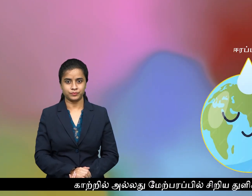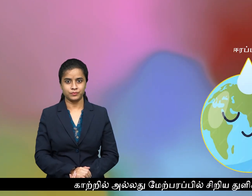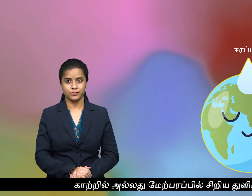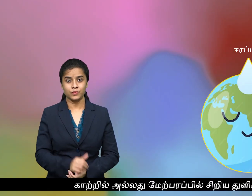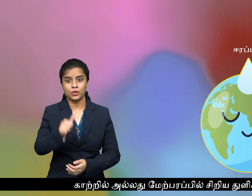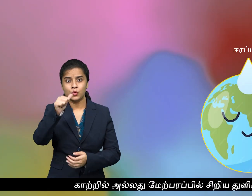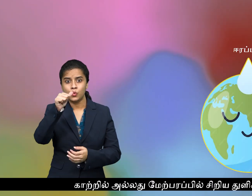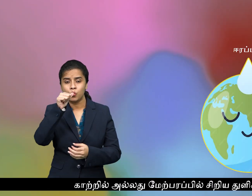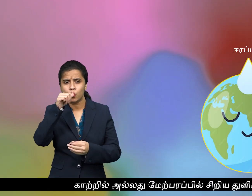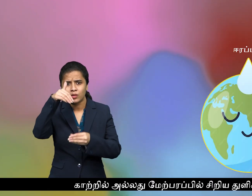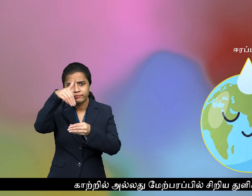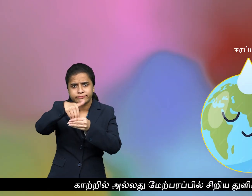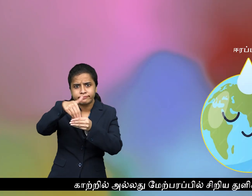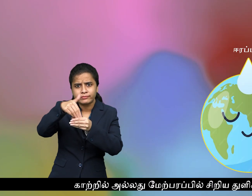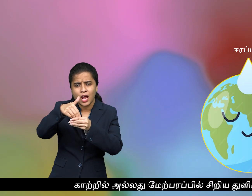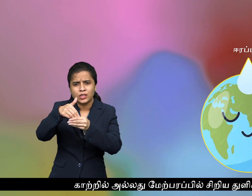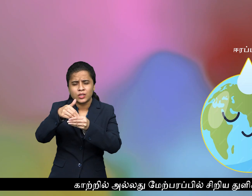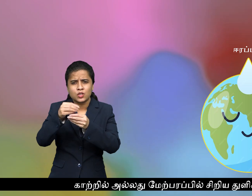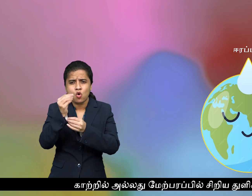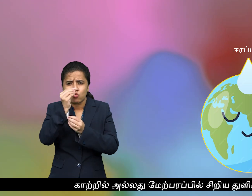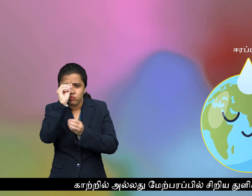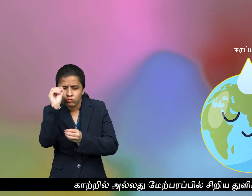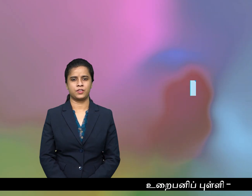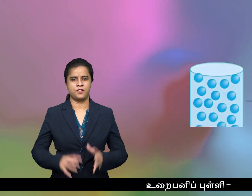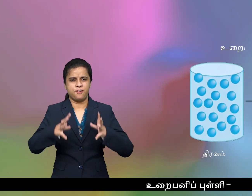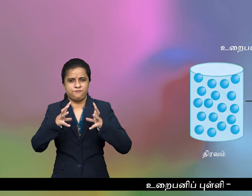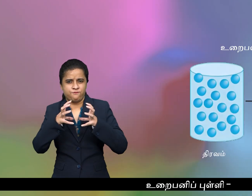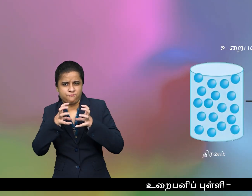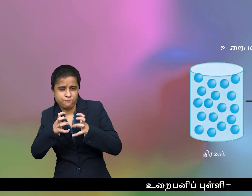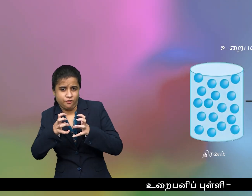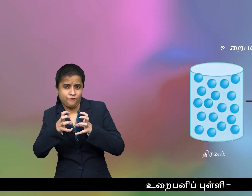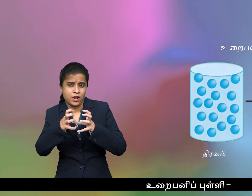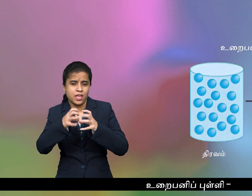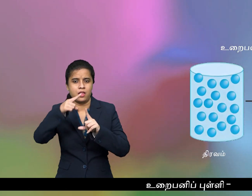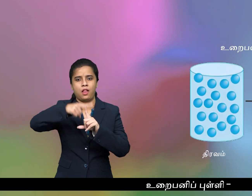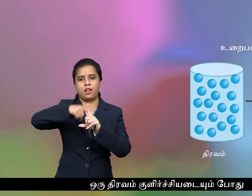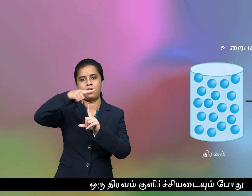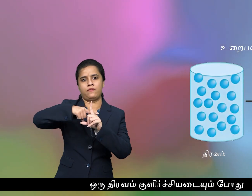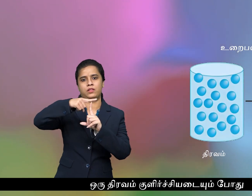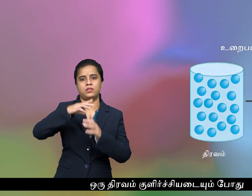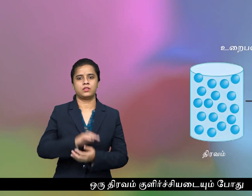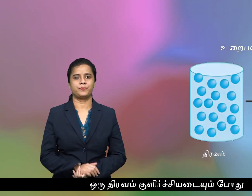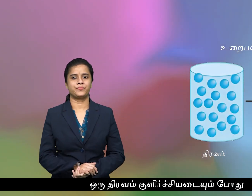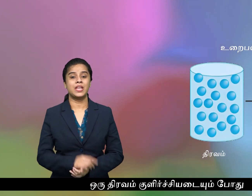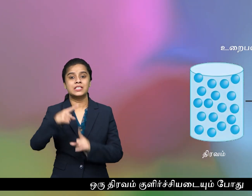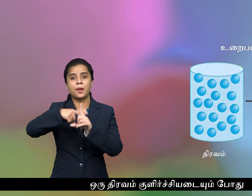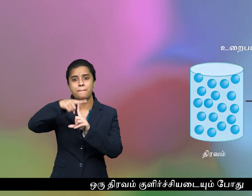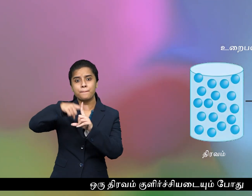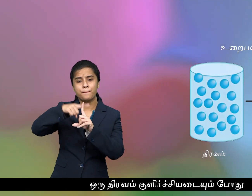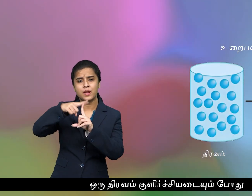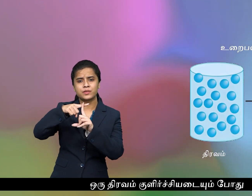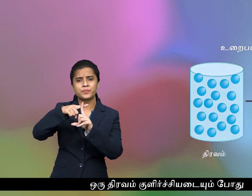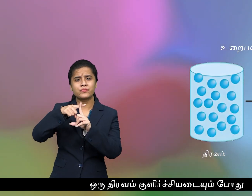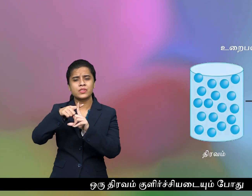காற்றில் அல்லது மேற்பரப்பில் சிறிய துளிகளில் நீர். உறைபனி புள்ளி. ஒரு திரவம்